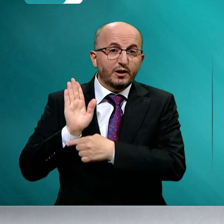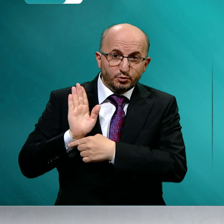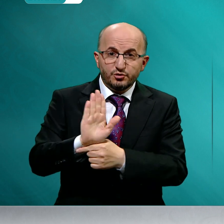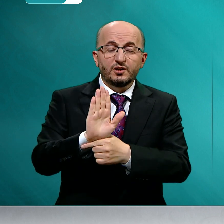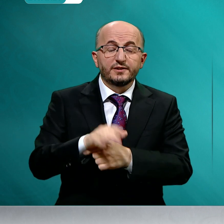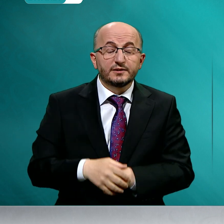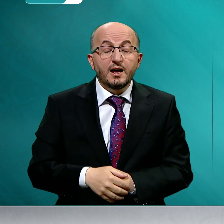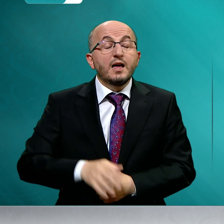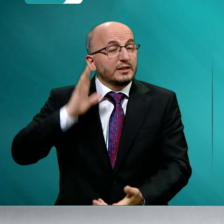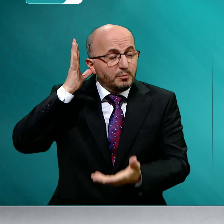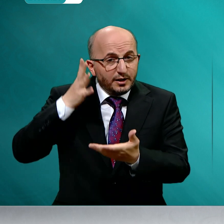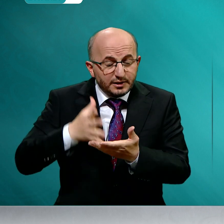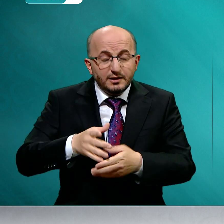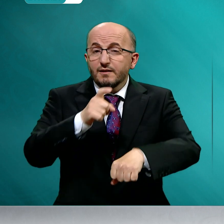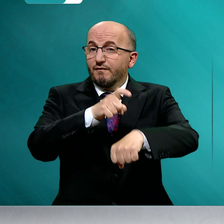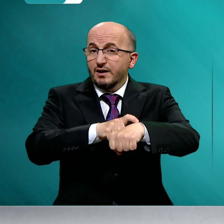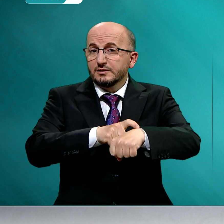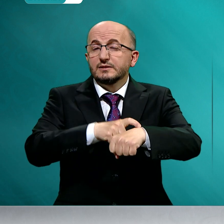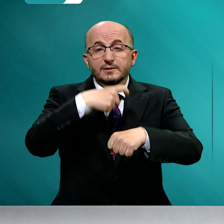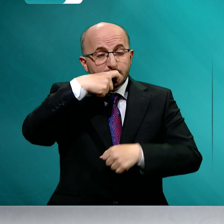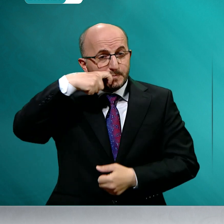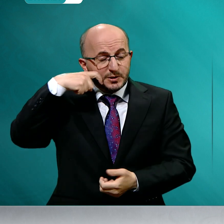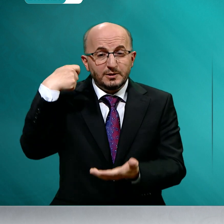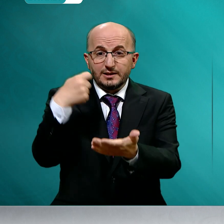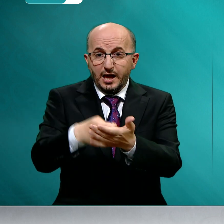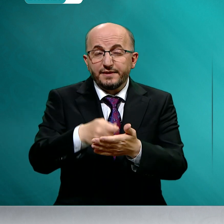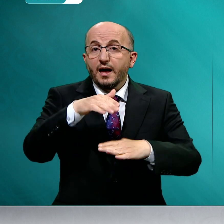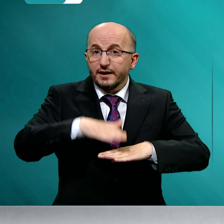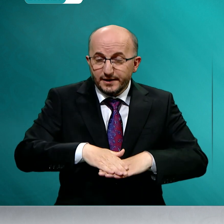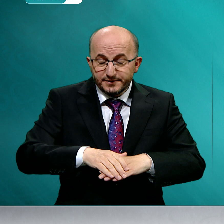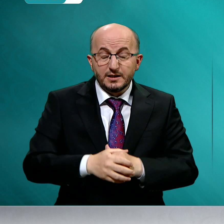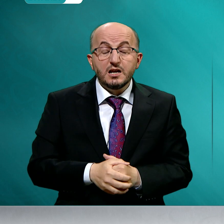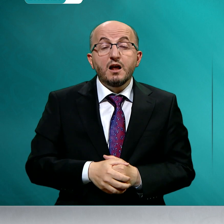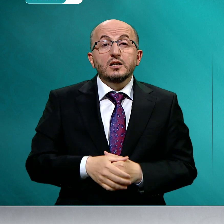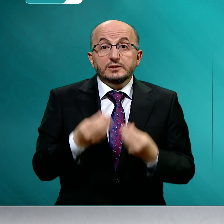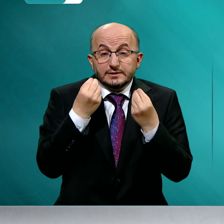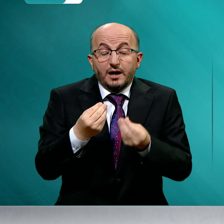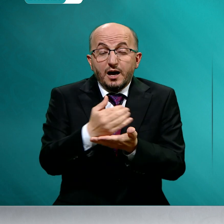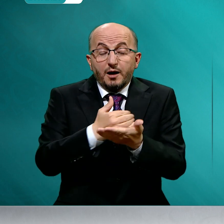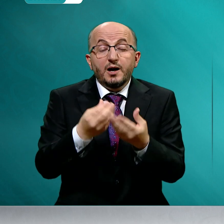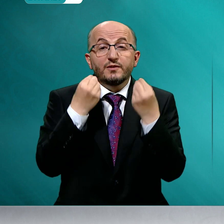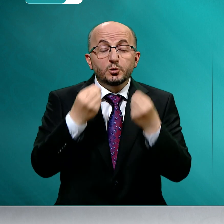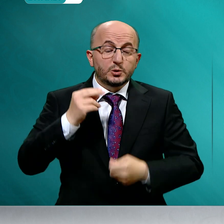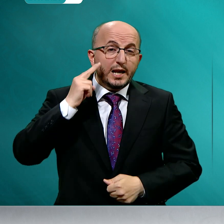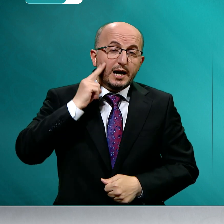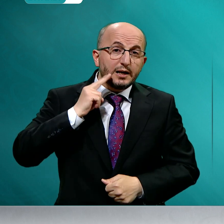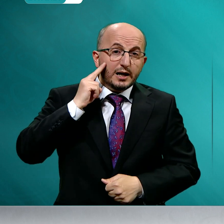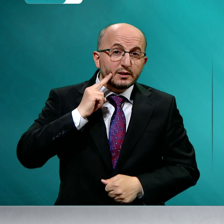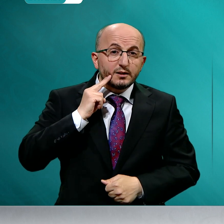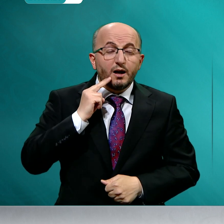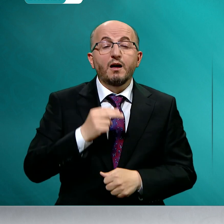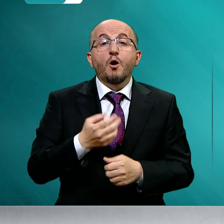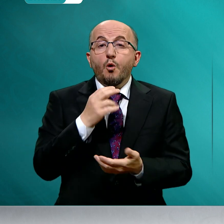gösterir. İbadetlerini vaktinde ve samimiyetle eda eder. Salih amel ve güzel ahlakla